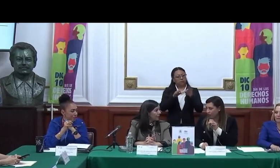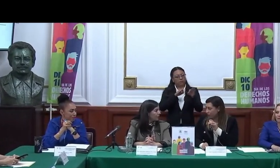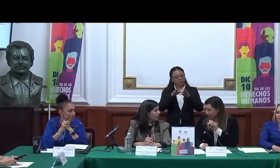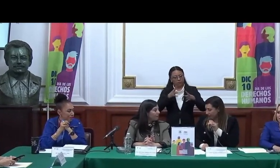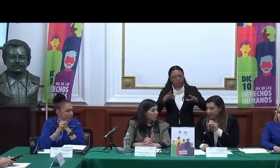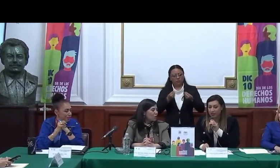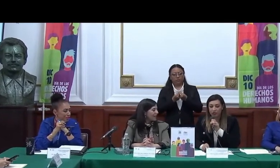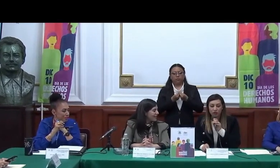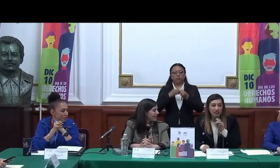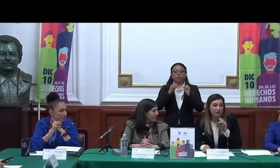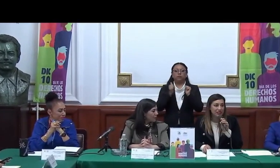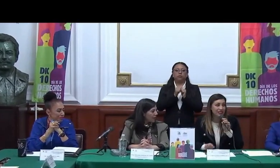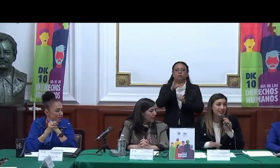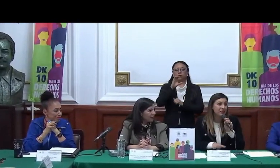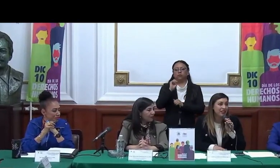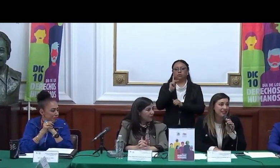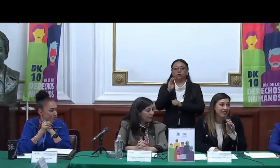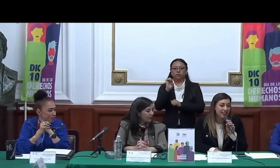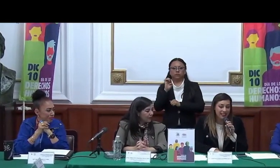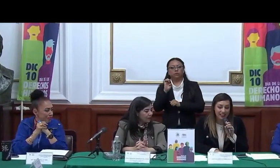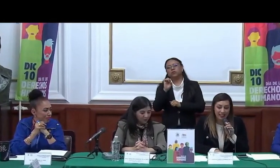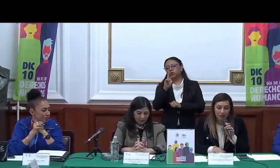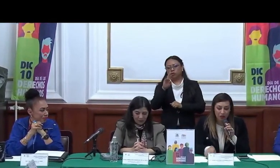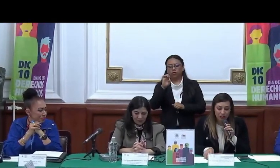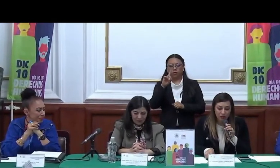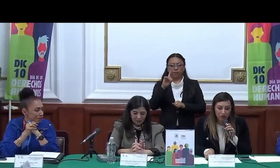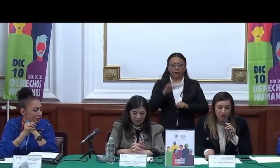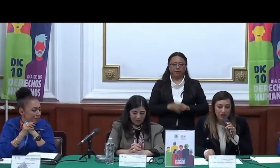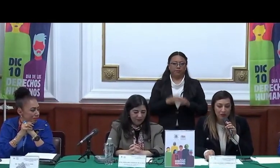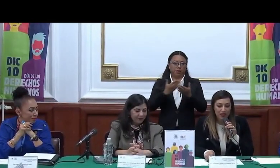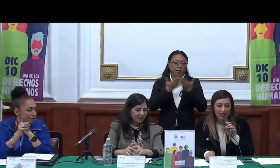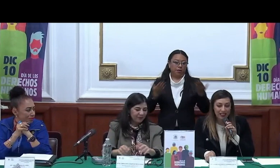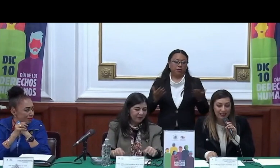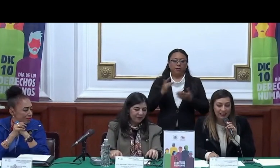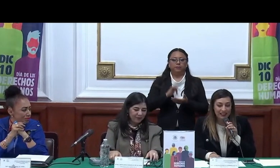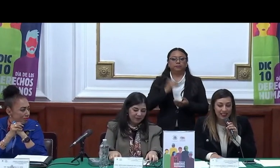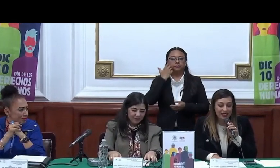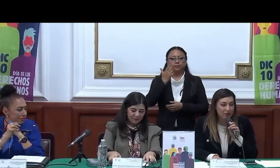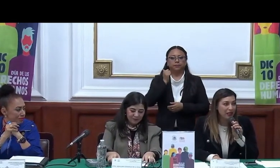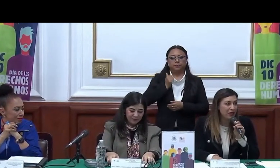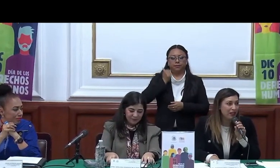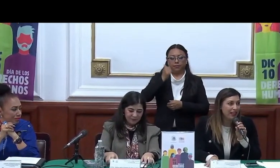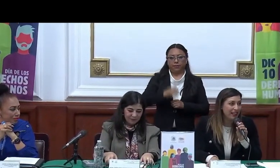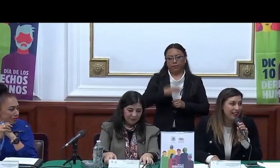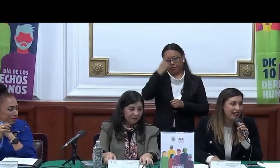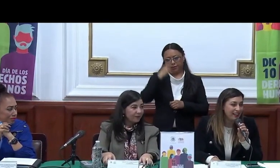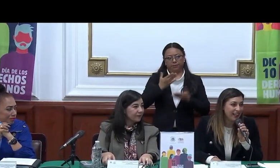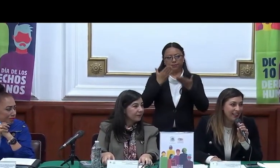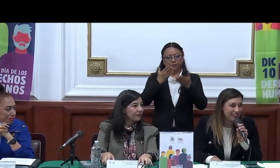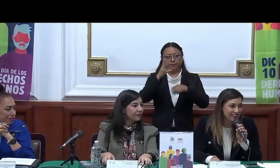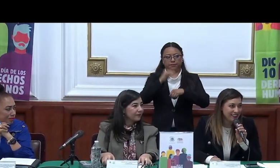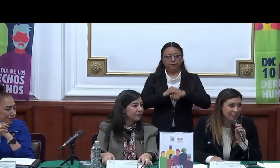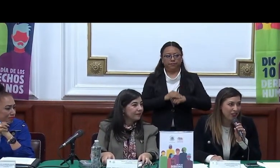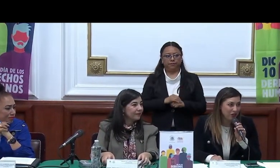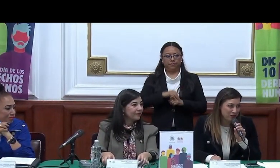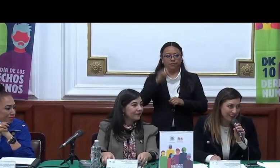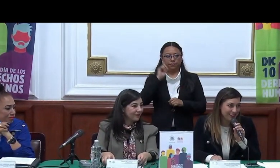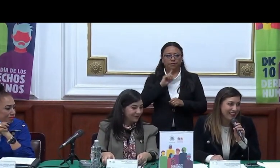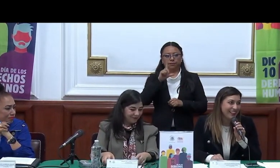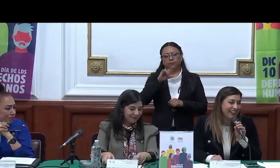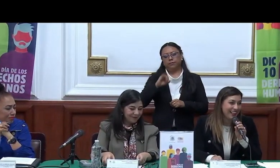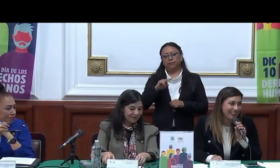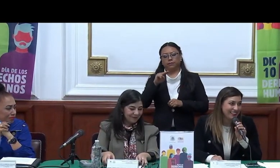con el COPRED. Pues muchísimas gracias y también aprovecho para darle la palabra a Lynn